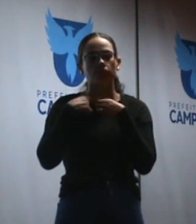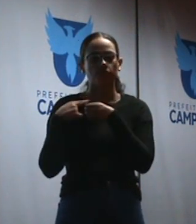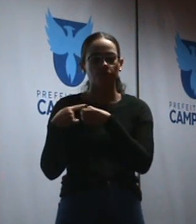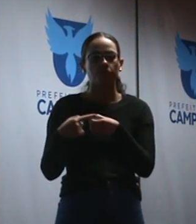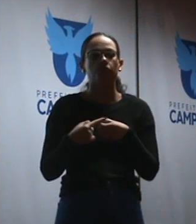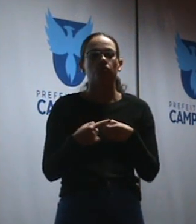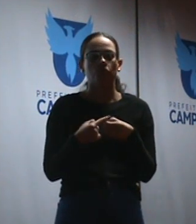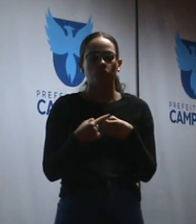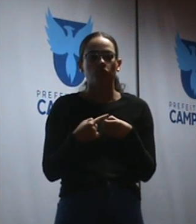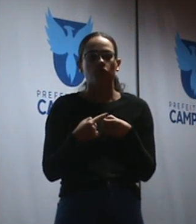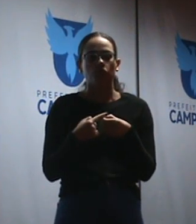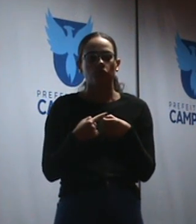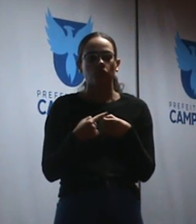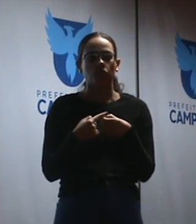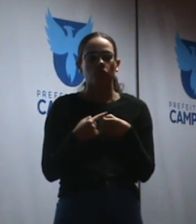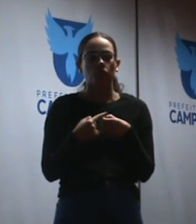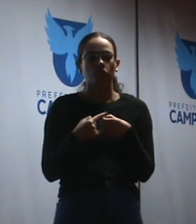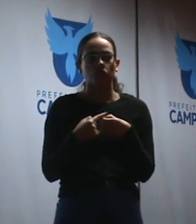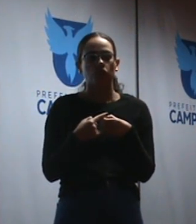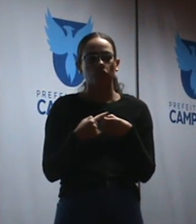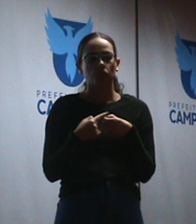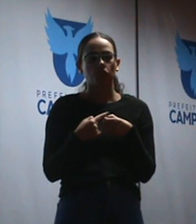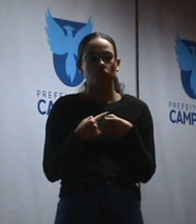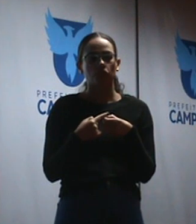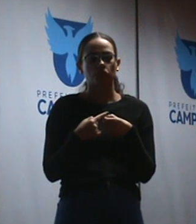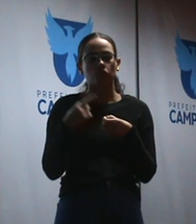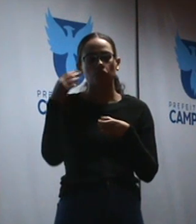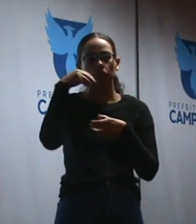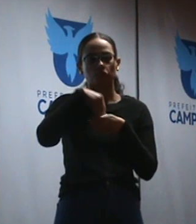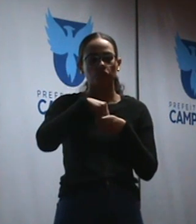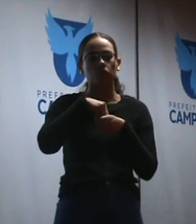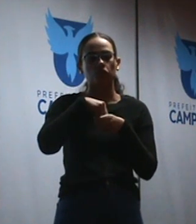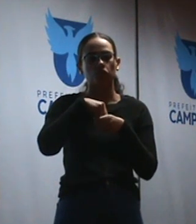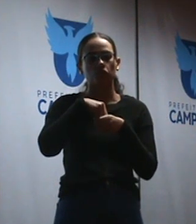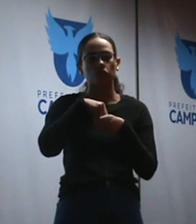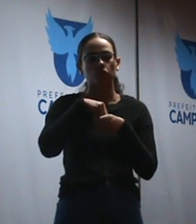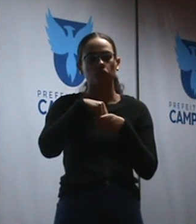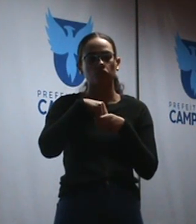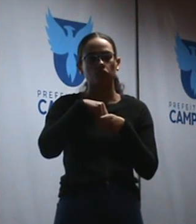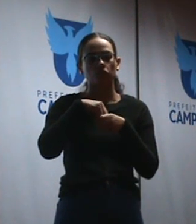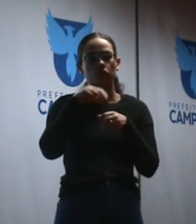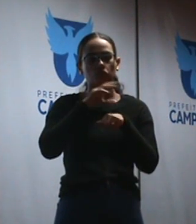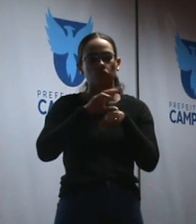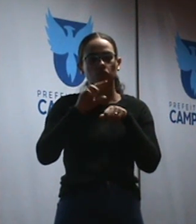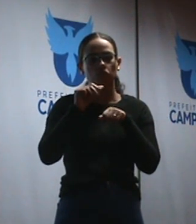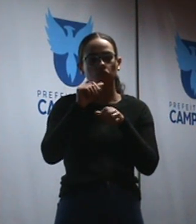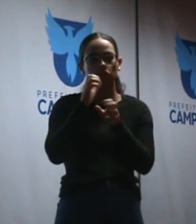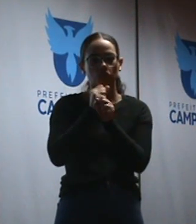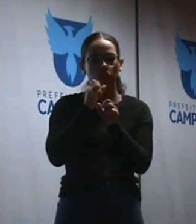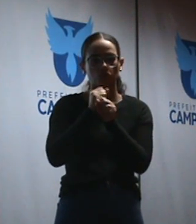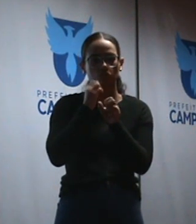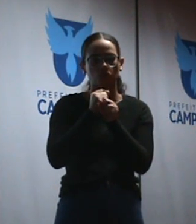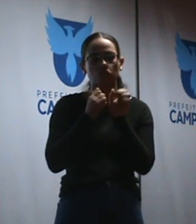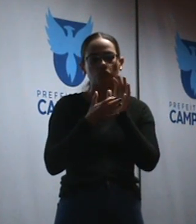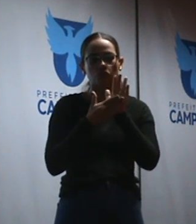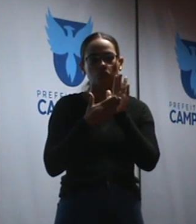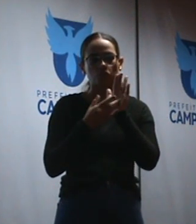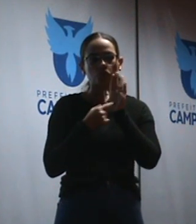viesse para dentro da prestação de contas. Como assim? Que existe